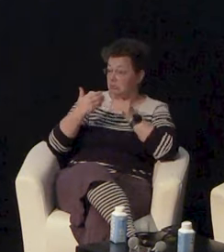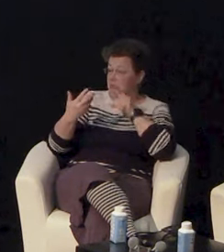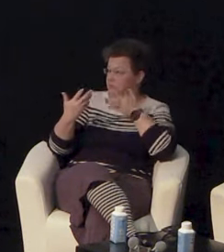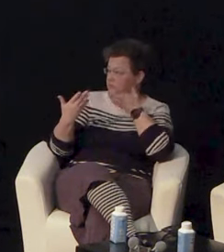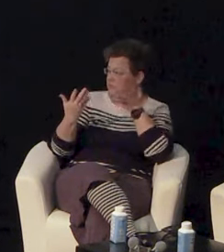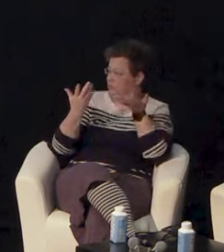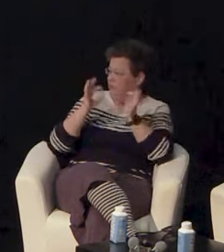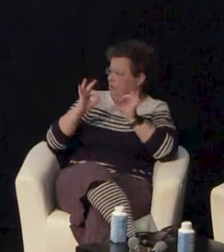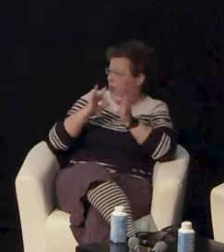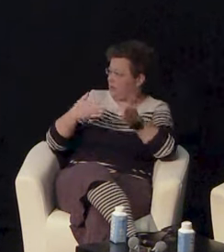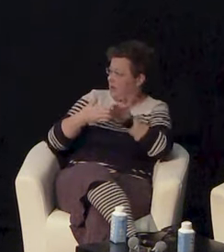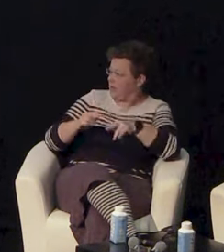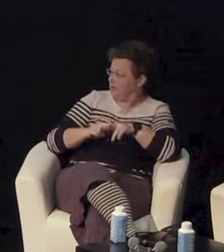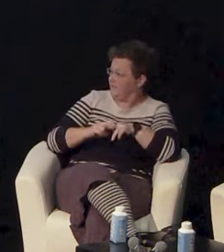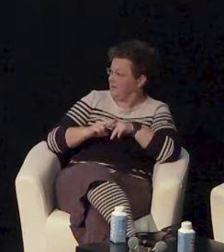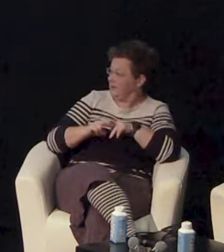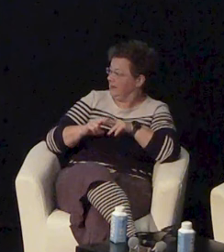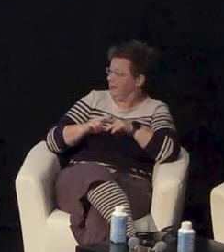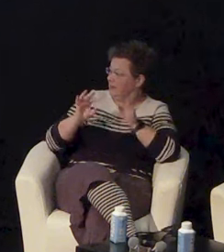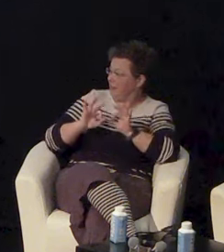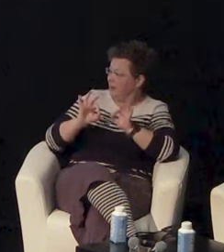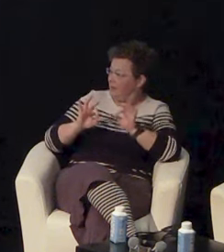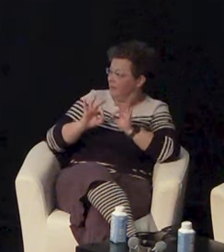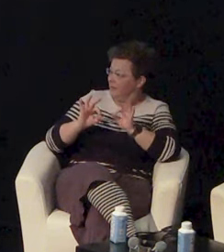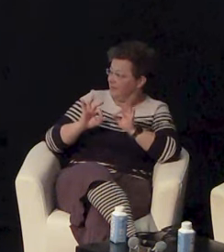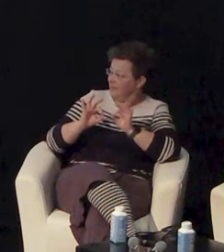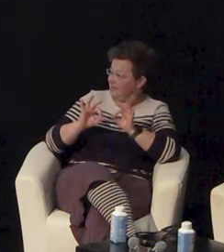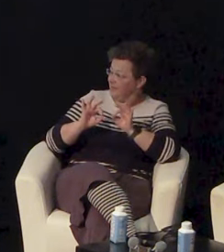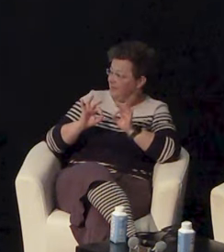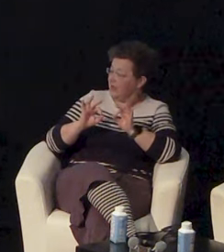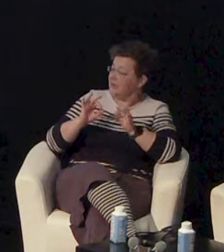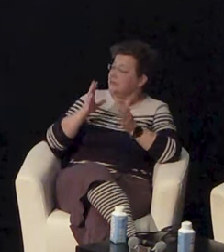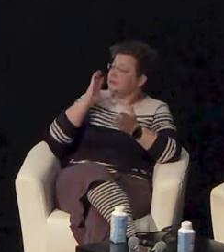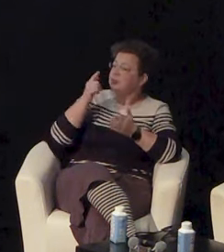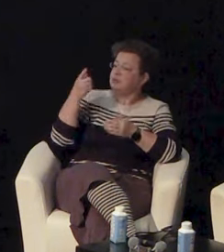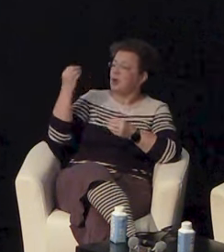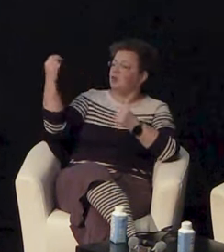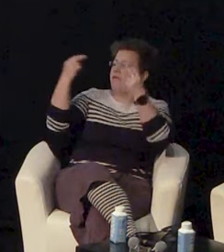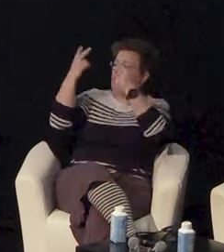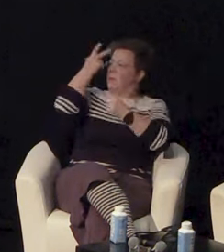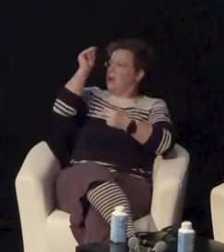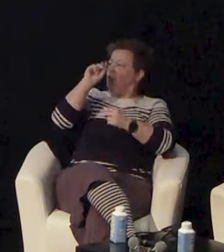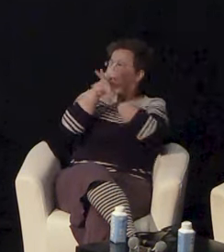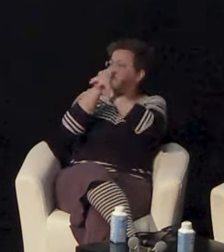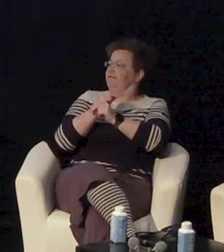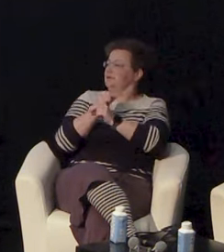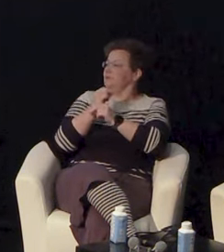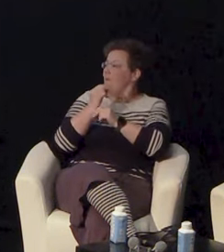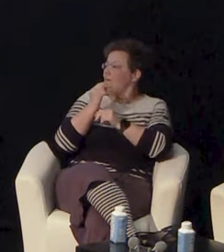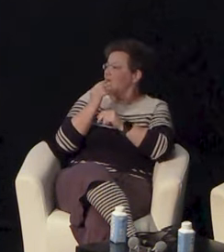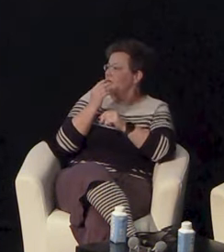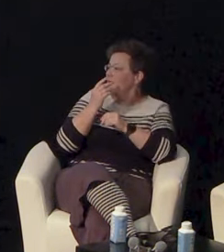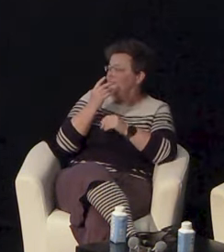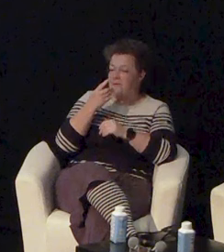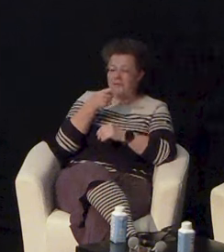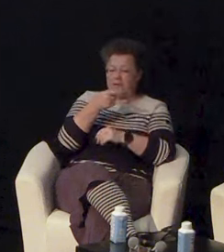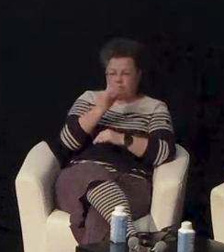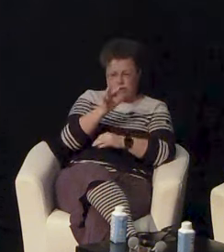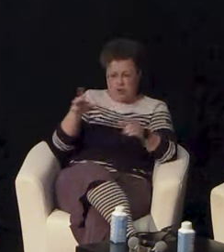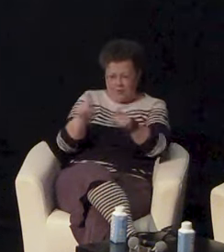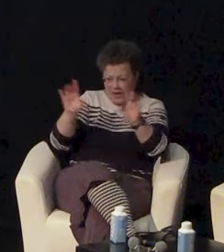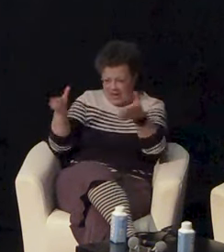êtes entendant. Si vous saviez signer, il n'y aurait aucune barrière entre nous. Alors peut-être